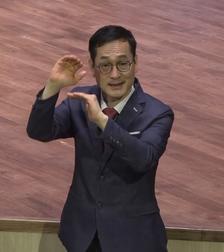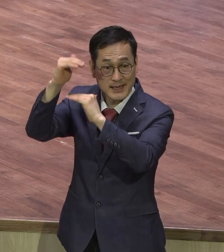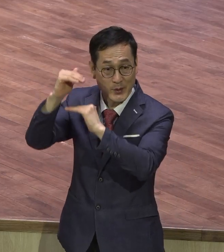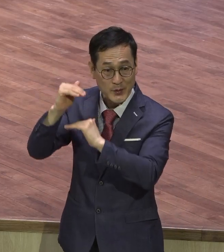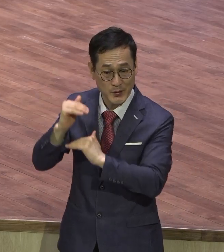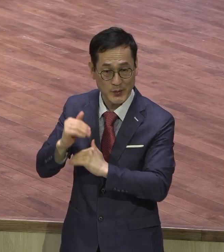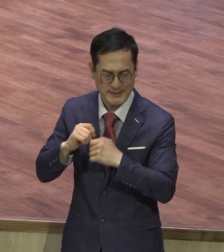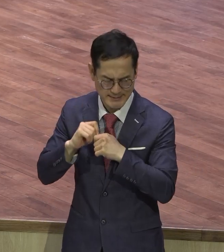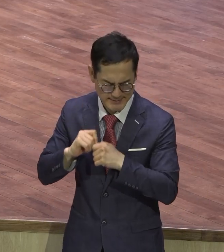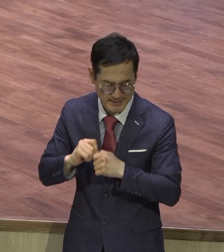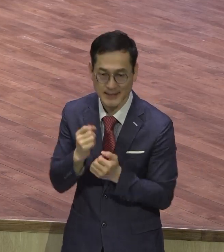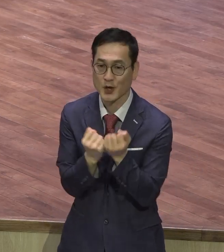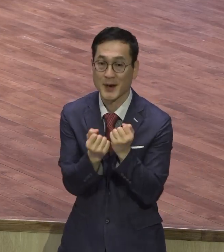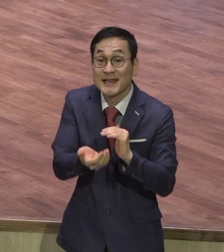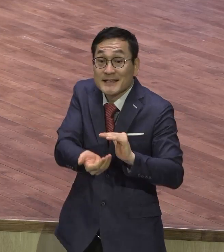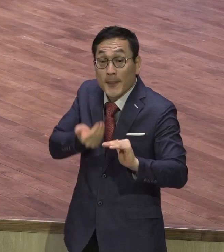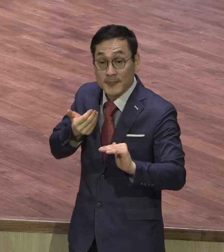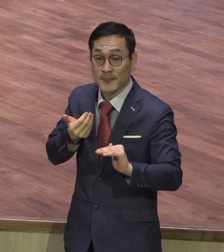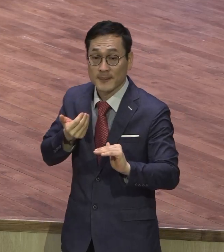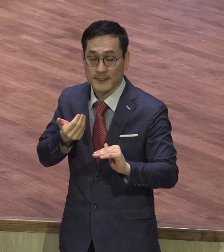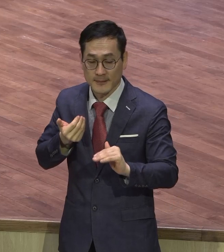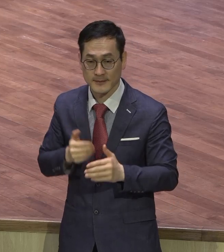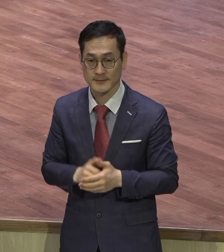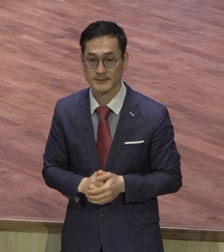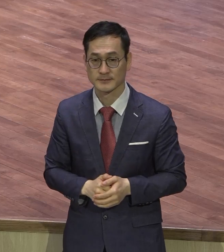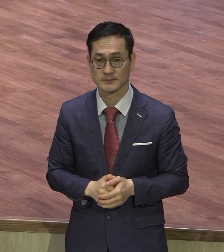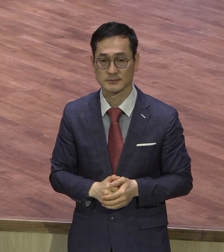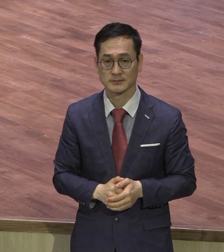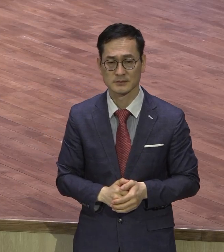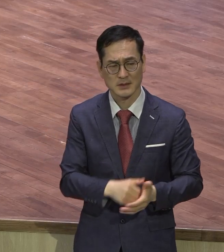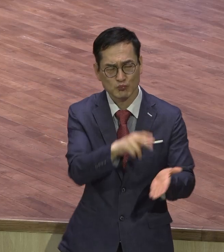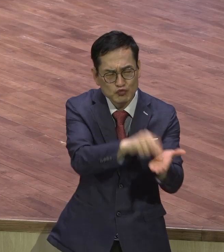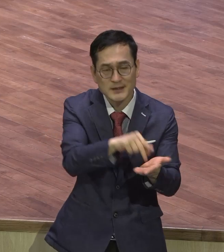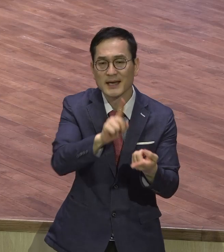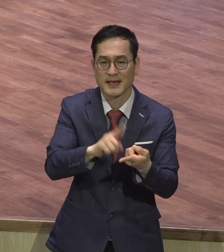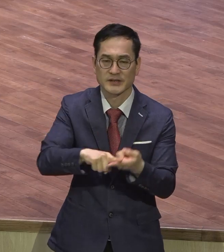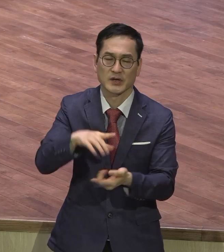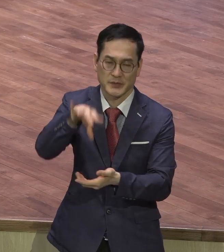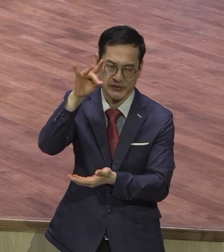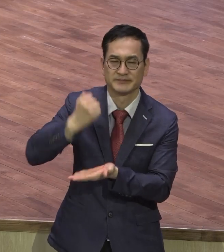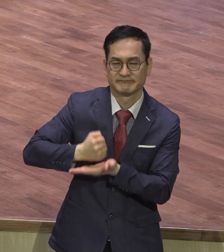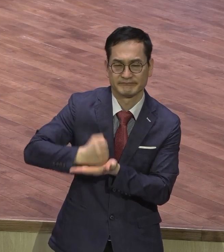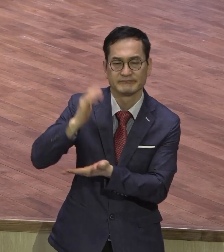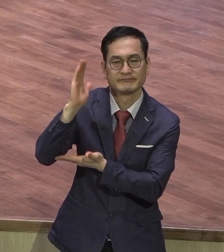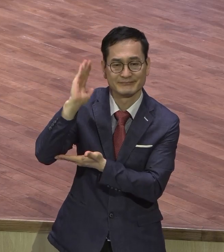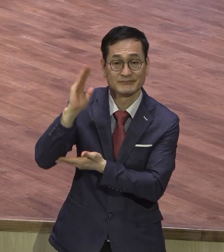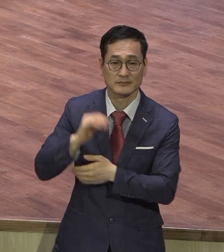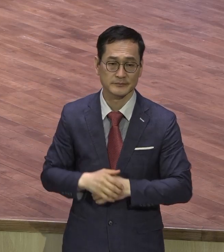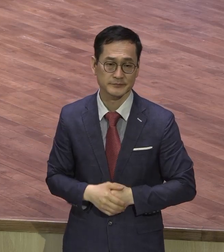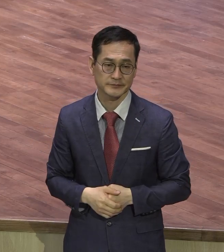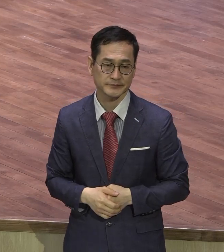이론을 말씀하기 앞서서 당시에 행하던 잘못된 기도에 대한 부분을 먼저 언급을 하고 계세요.